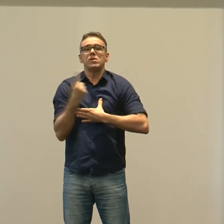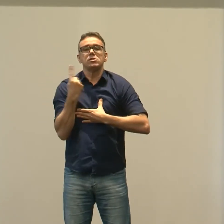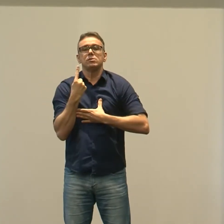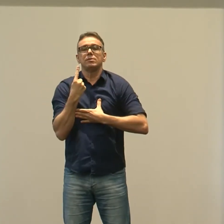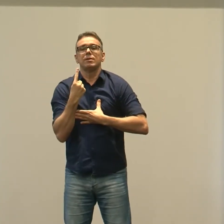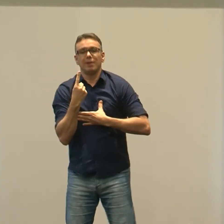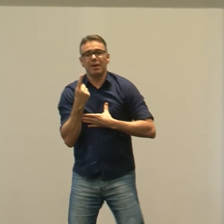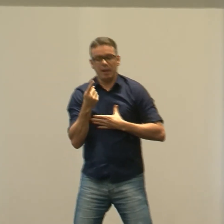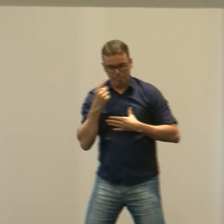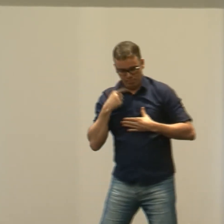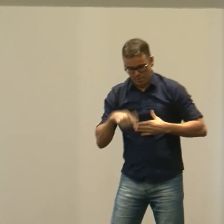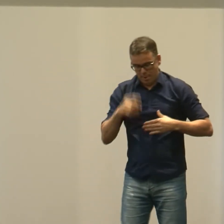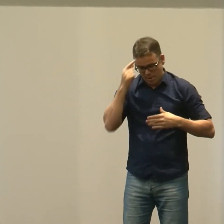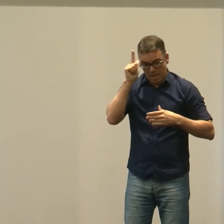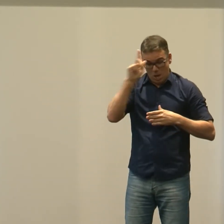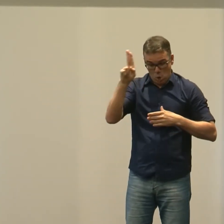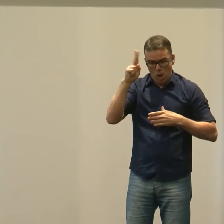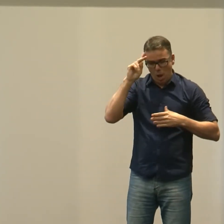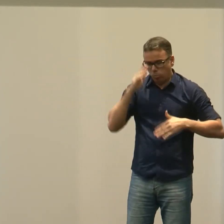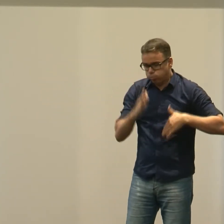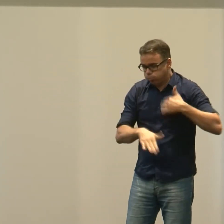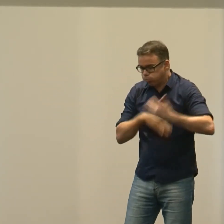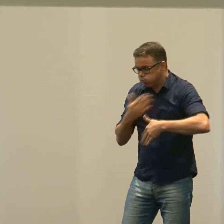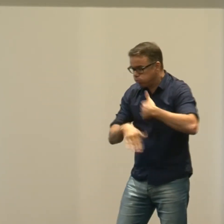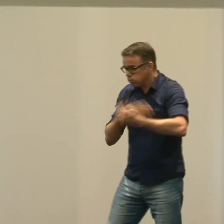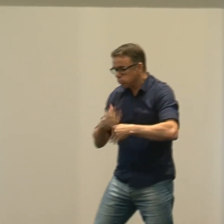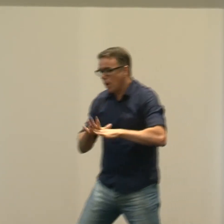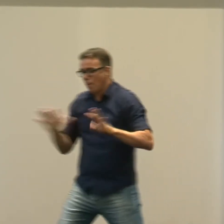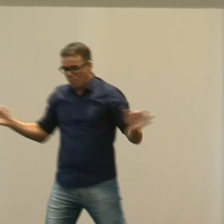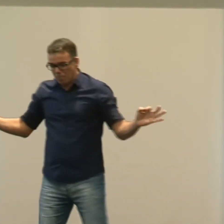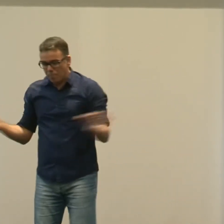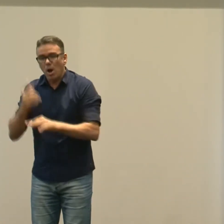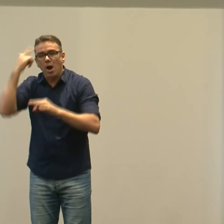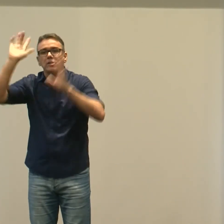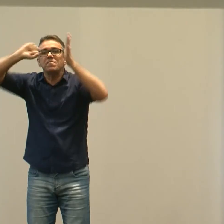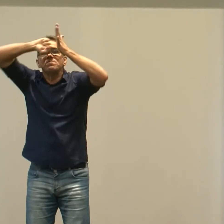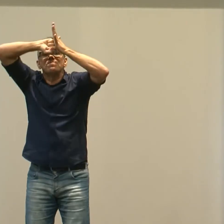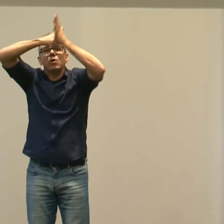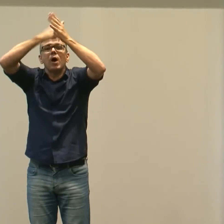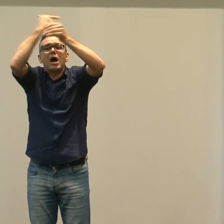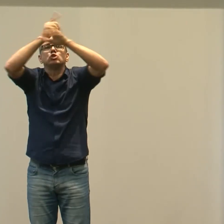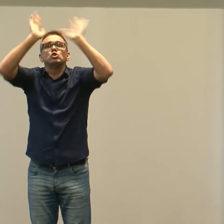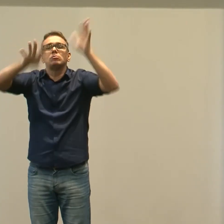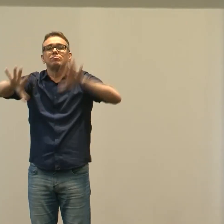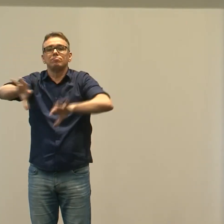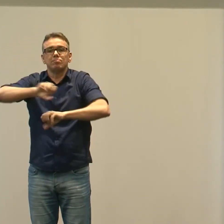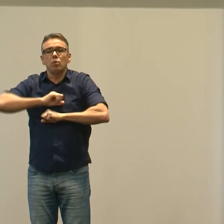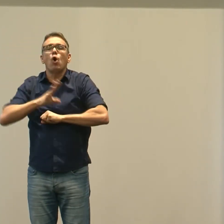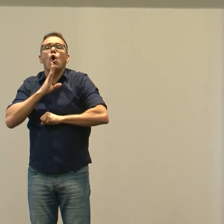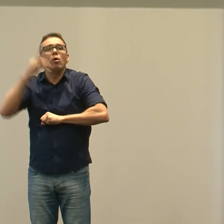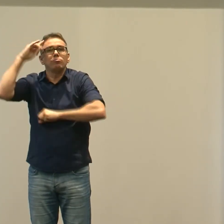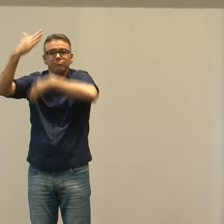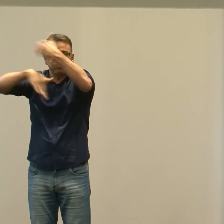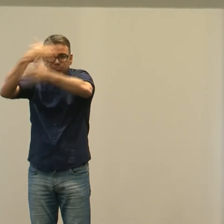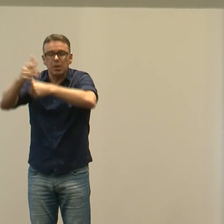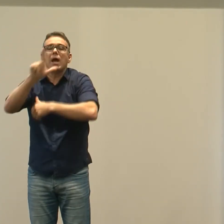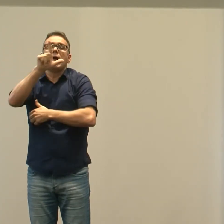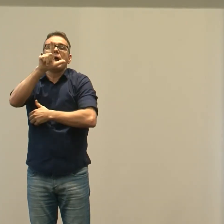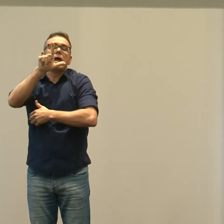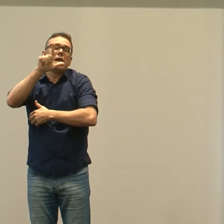I é a língua individual, a língua interna. E é a partir dessas que a gramática universal se desenvolve.